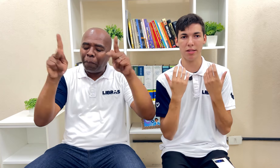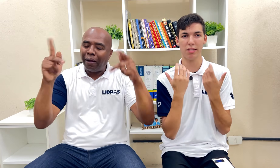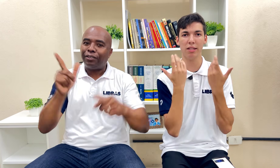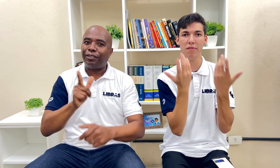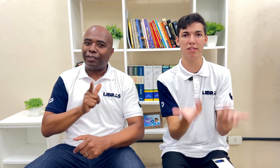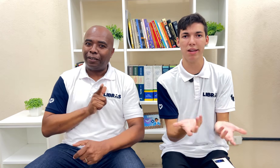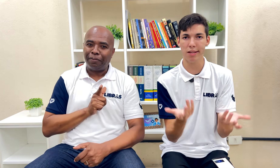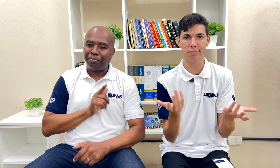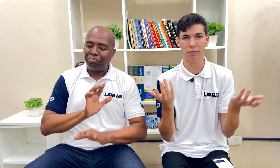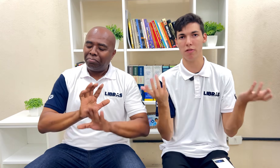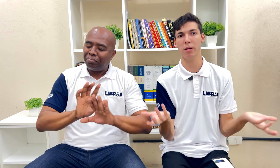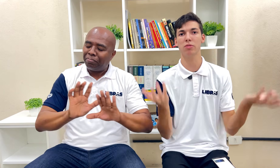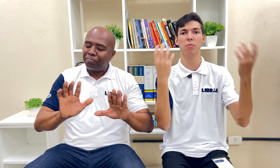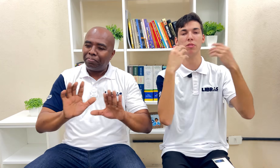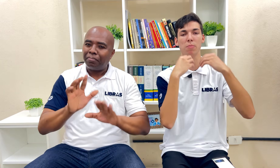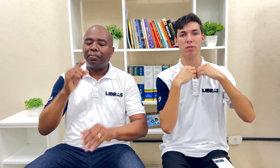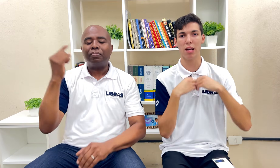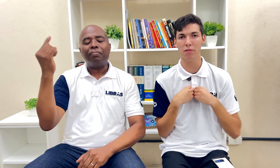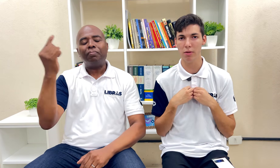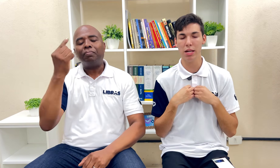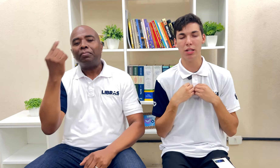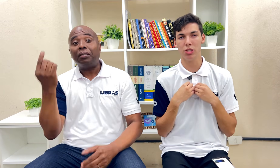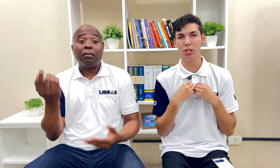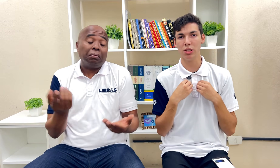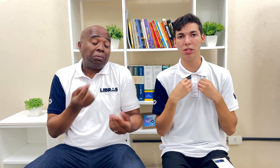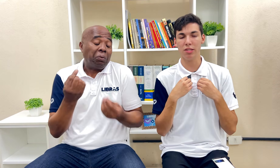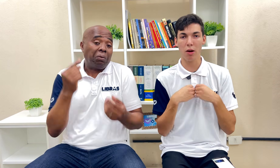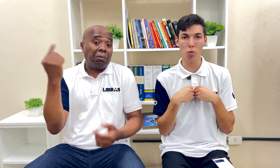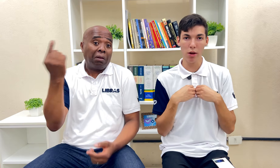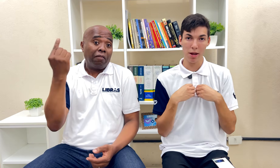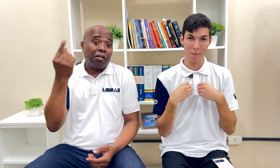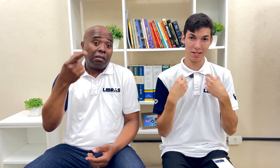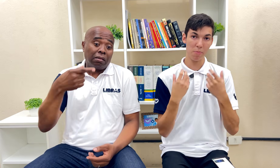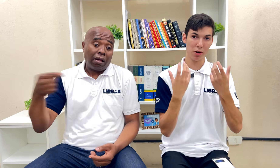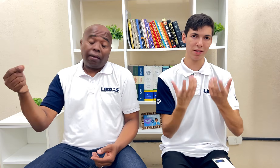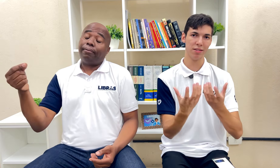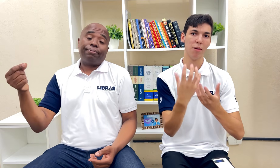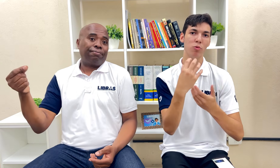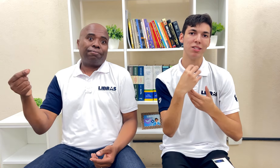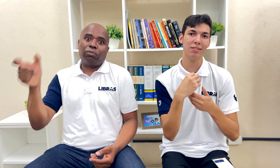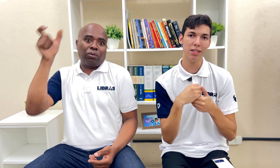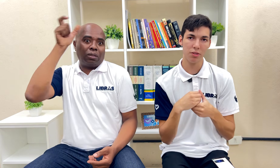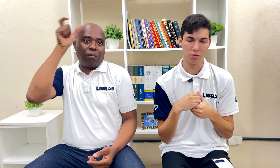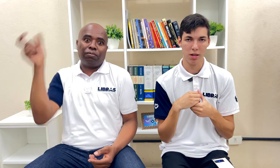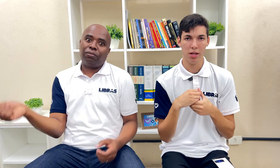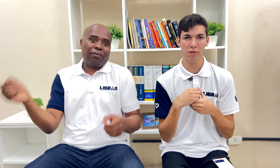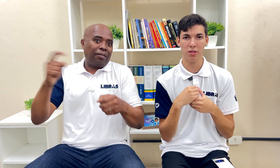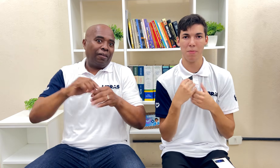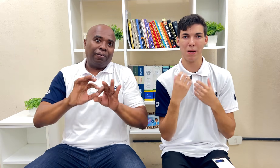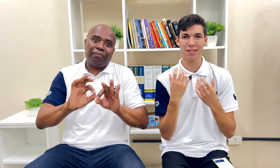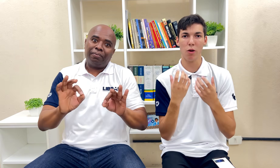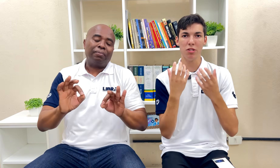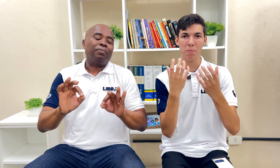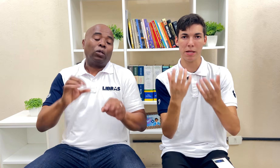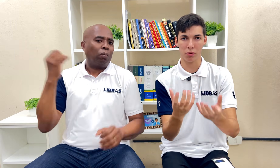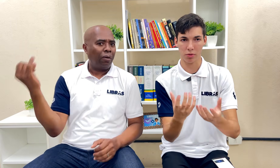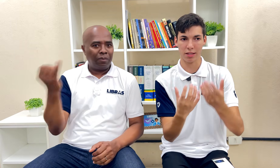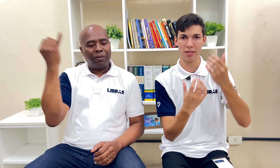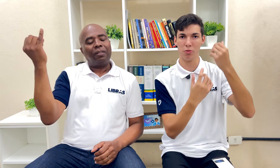que Davi saía, novamente os demônios se apossavam de Saul, mas a importância da música está nisso, em você passar o espírito que está sendo